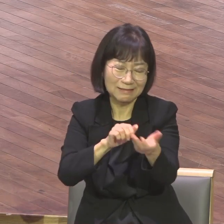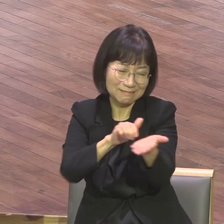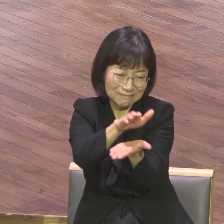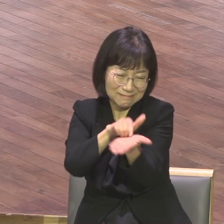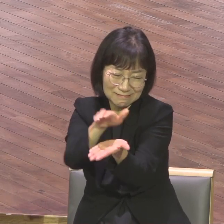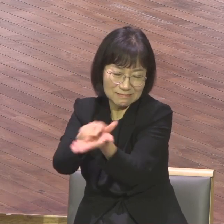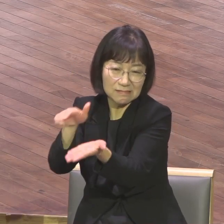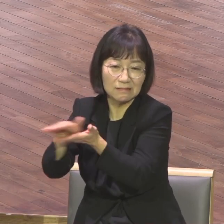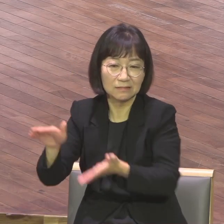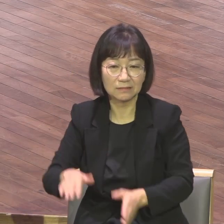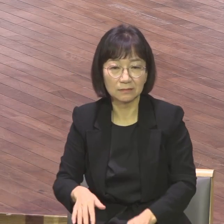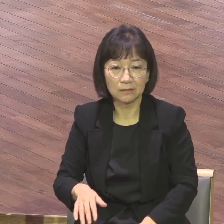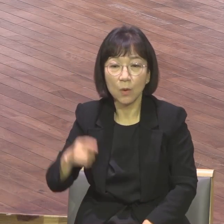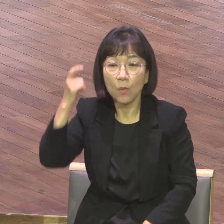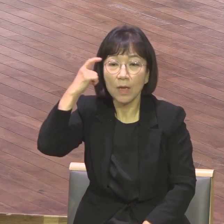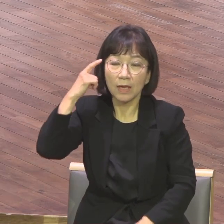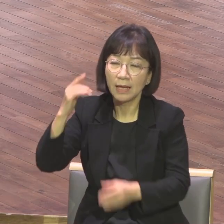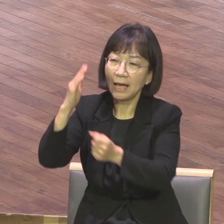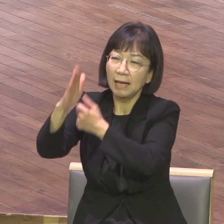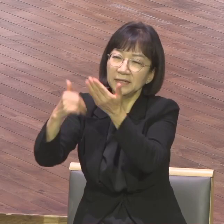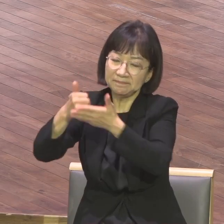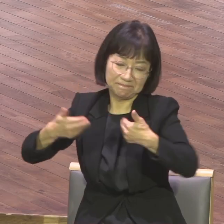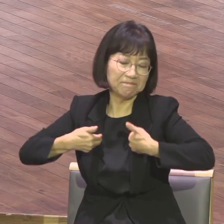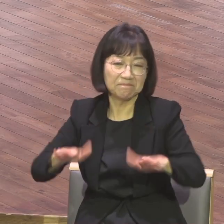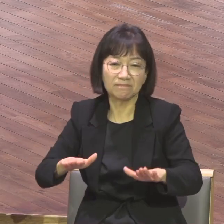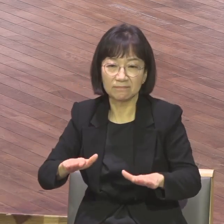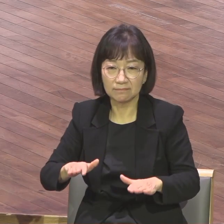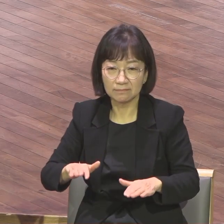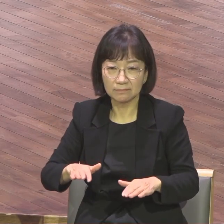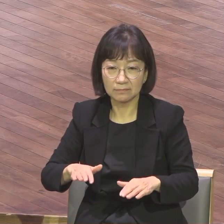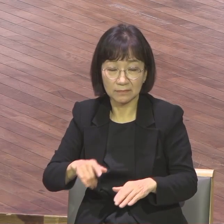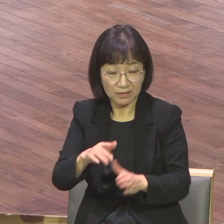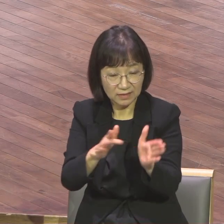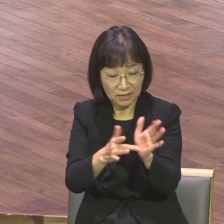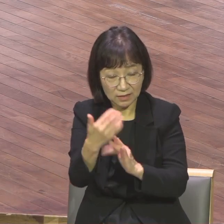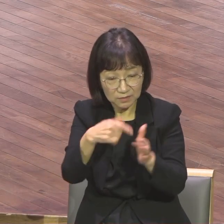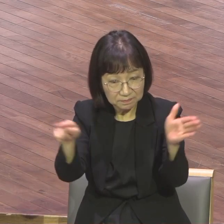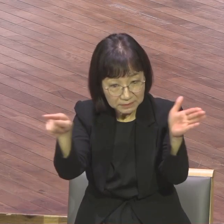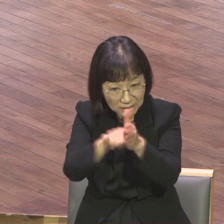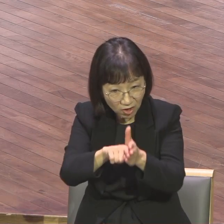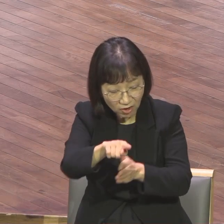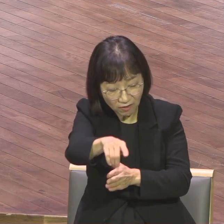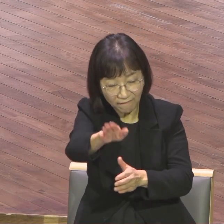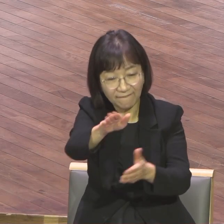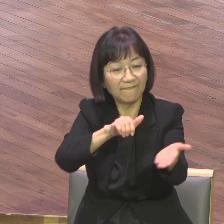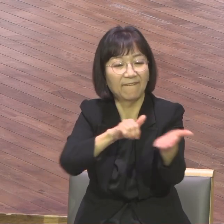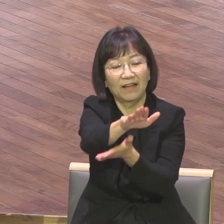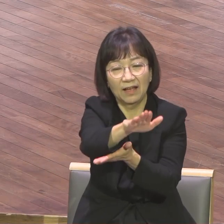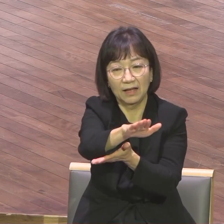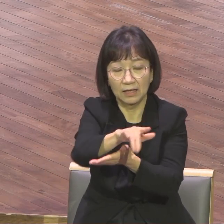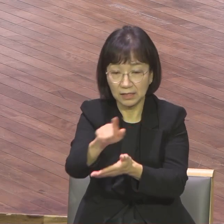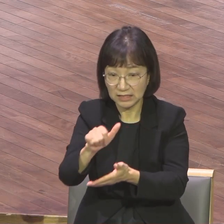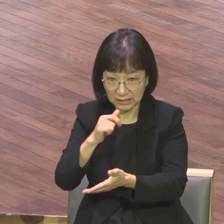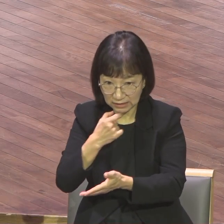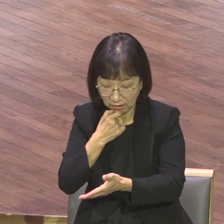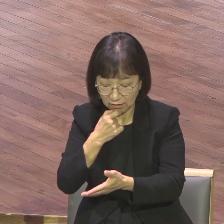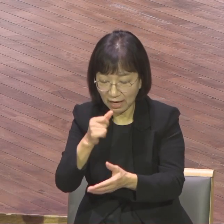하나님이 없는 공산주의자를 싹 다 기도한 예수 믿는 사람 다 잡아 가든지 쫓아내버려요.